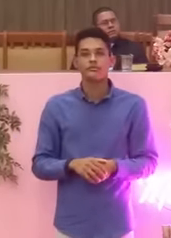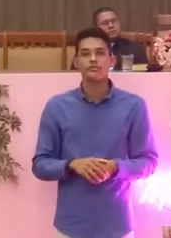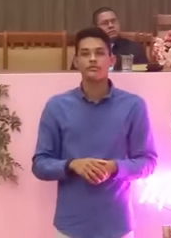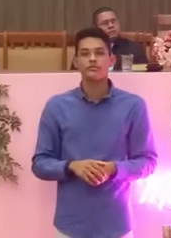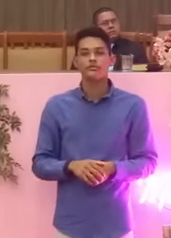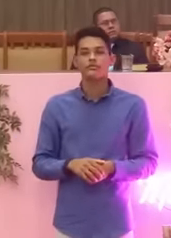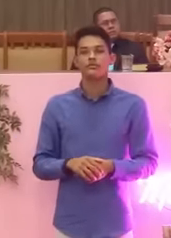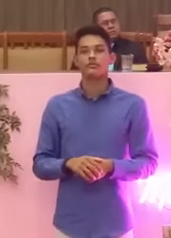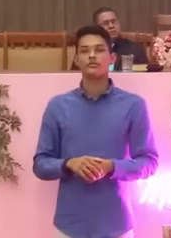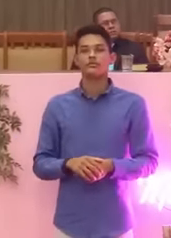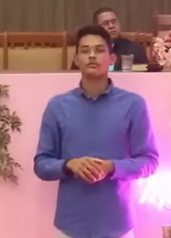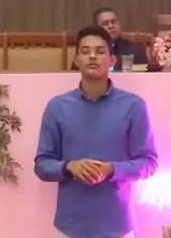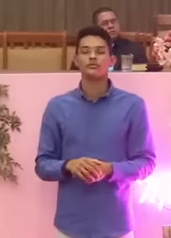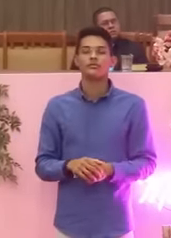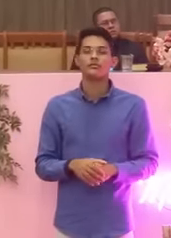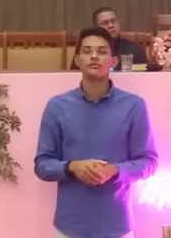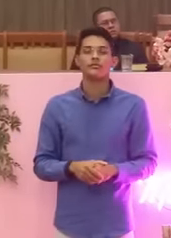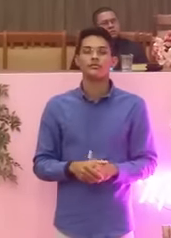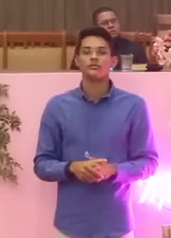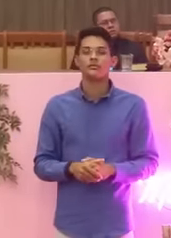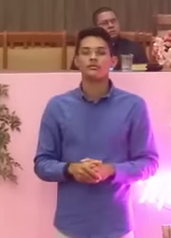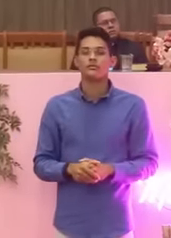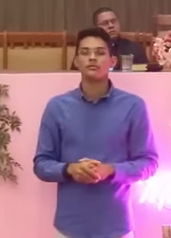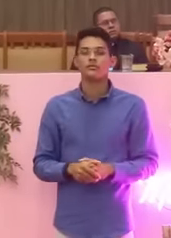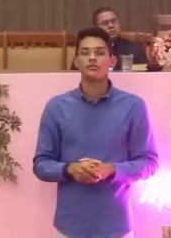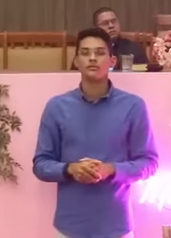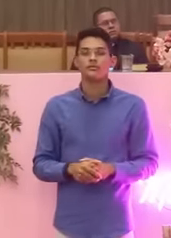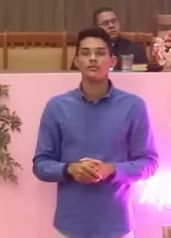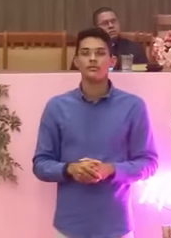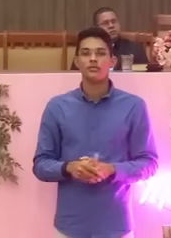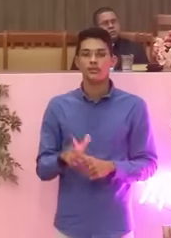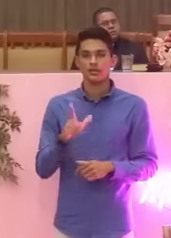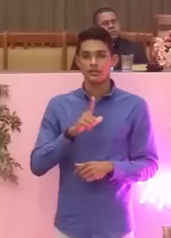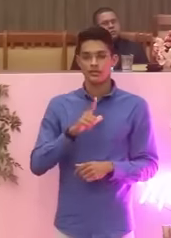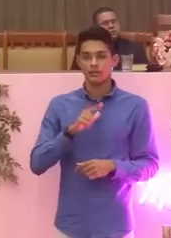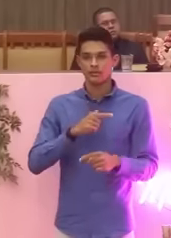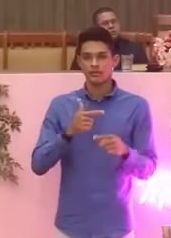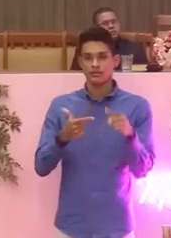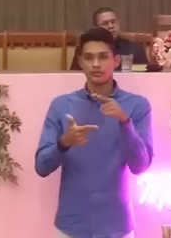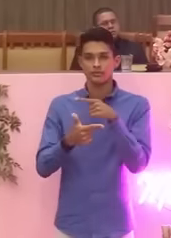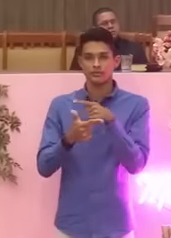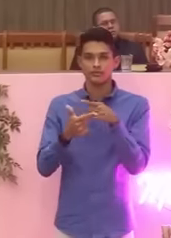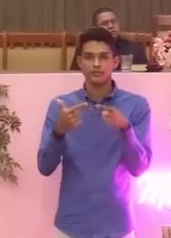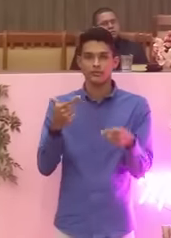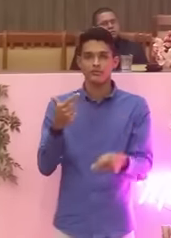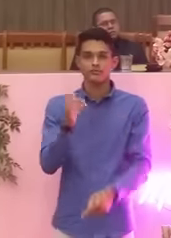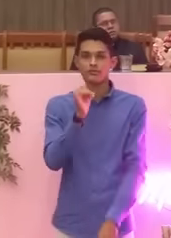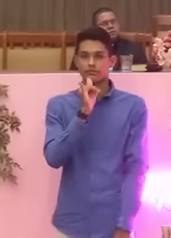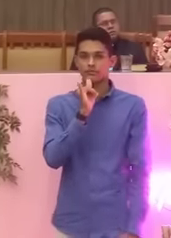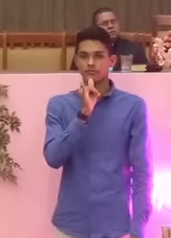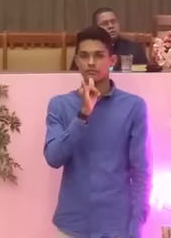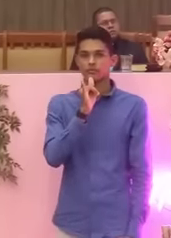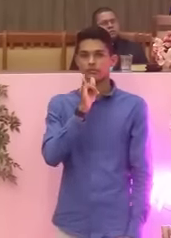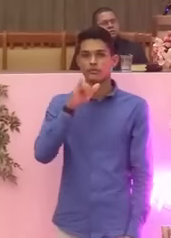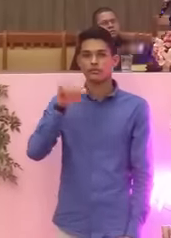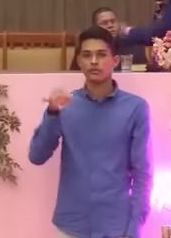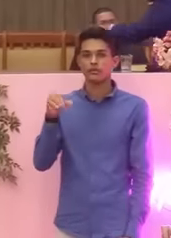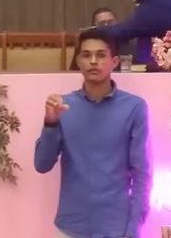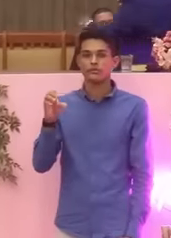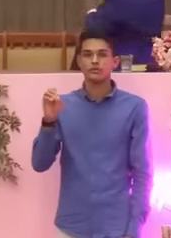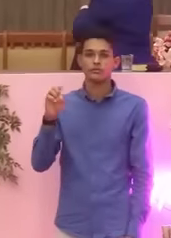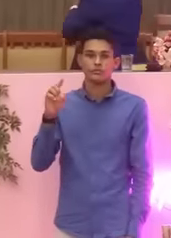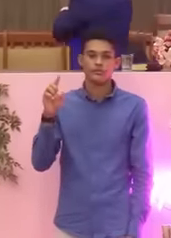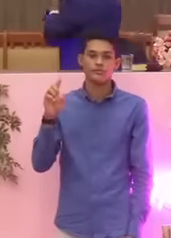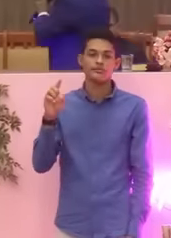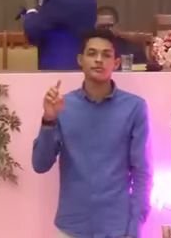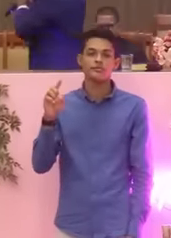aos teus pés e eu tenho dois exemplos para isso Jó 42 a Bíblia diz que Deus disse para os amigos de Jó vai